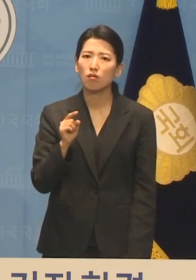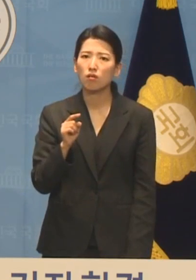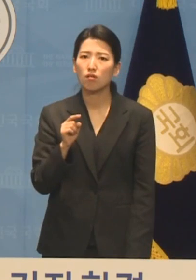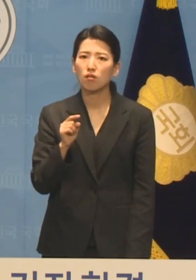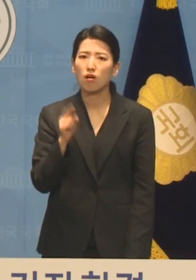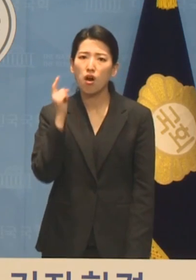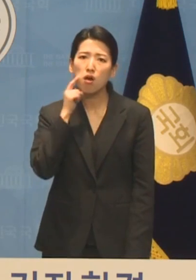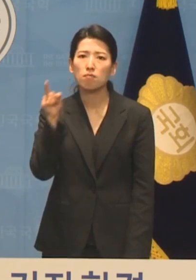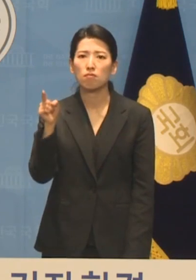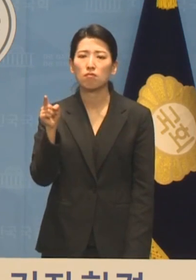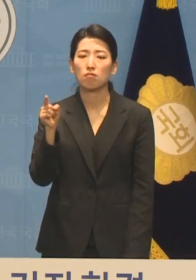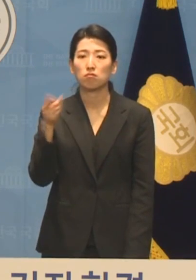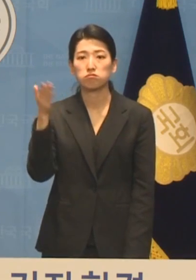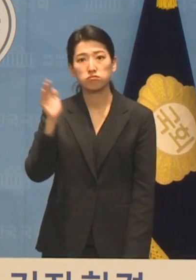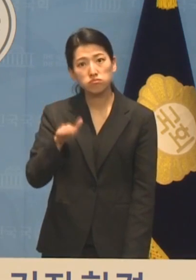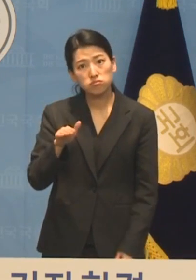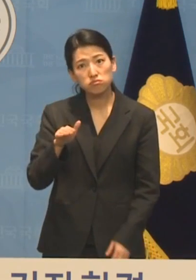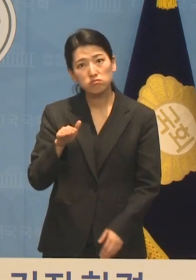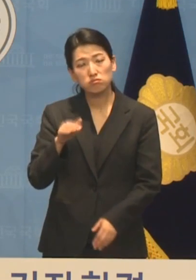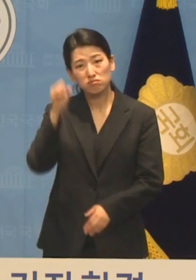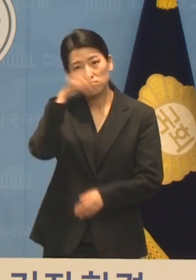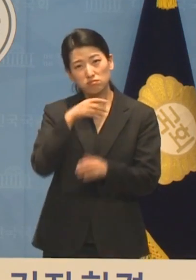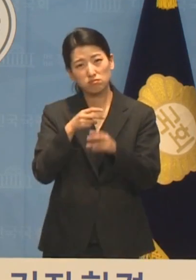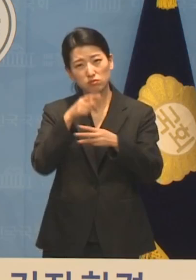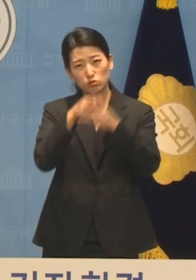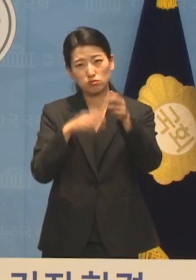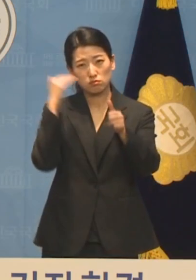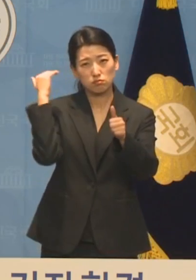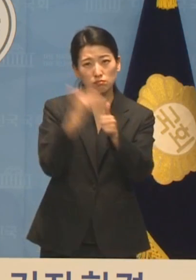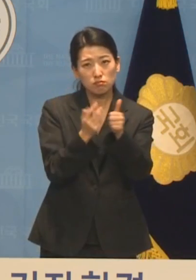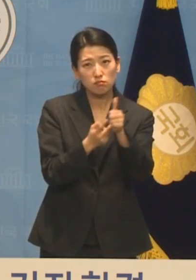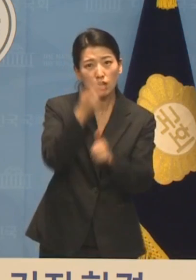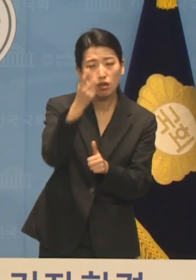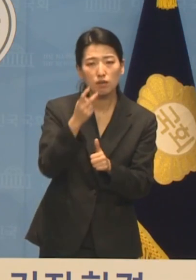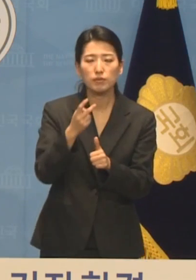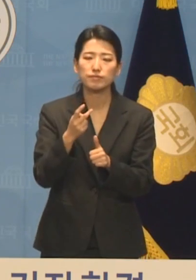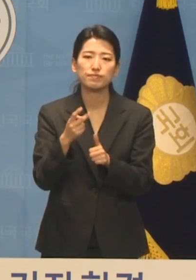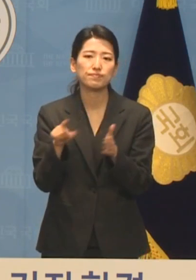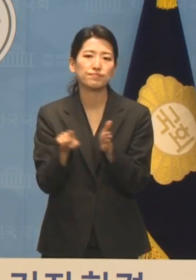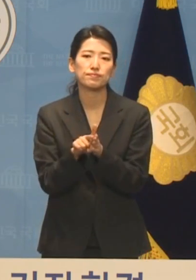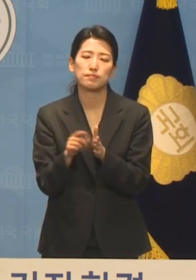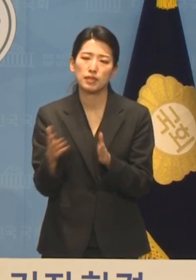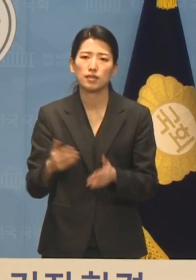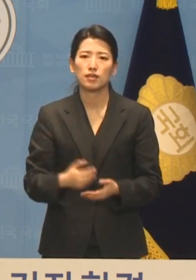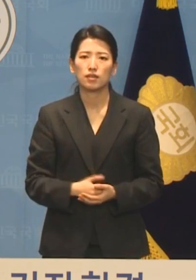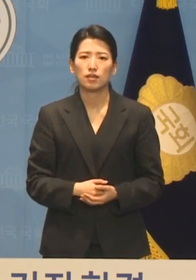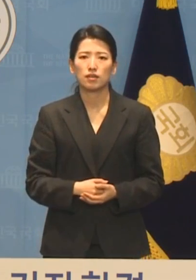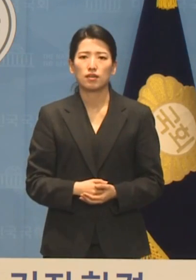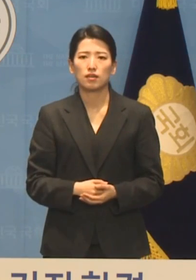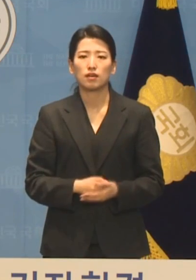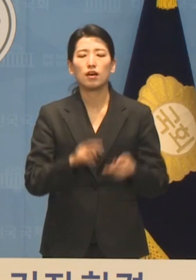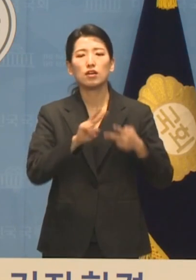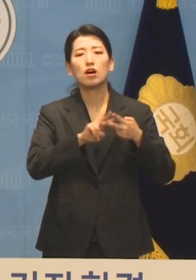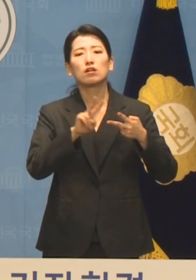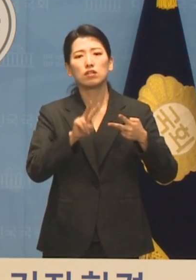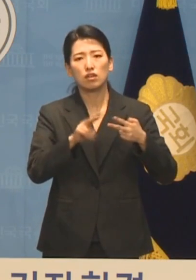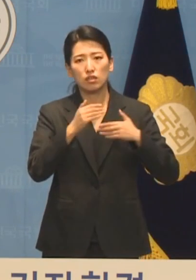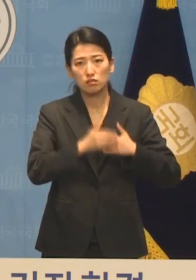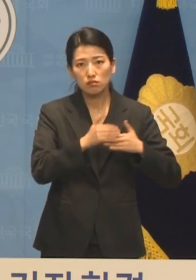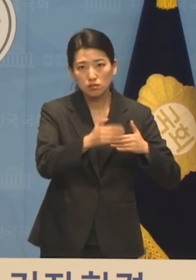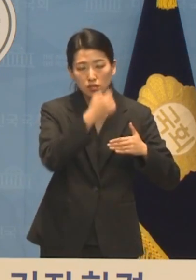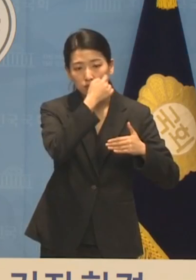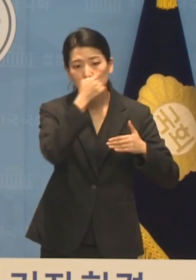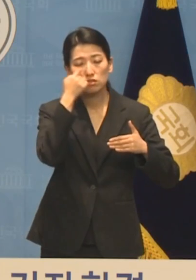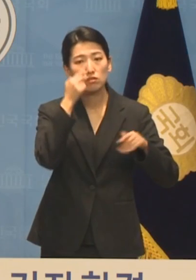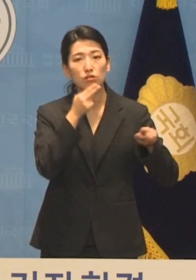내린다면 앞으로 그 누구도 헌법재판소를 신뢰하지 못할 것입니다. 형사 절차에서 증거 능력이 인정되지